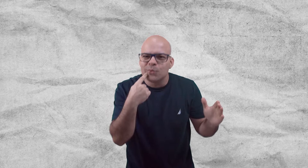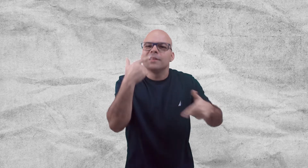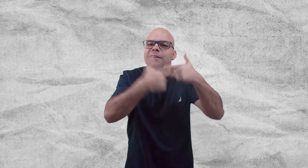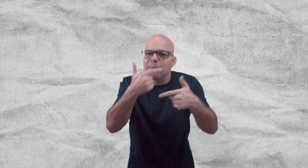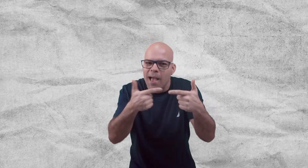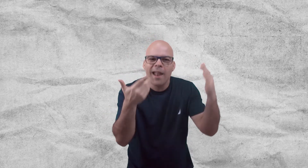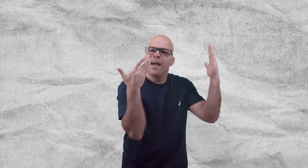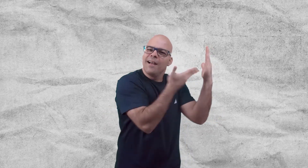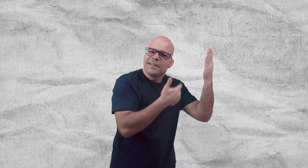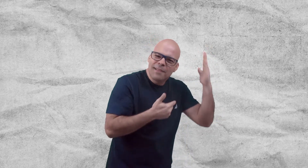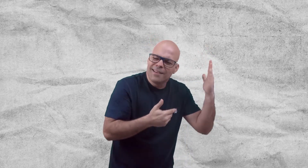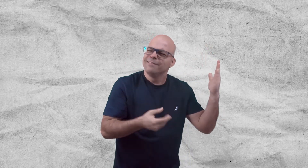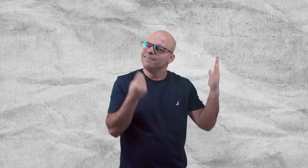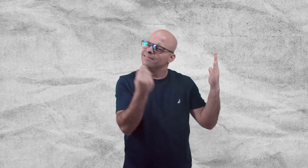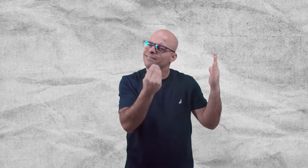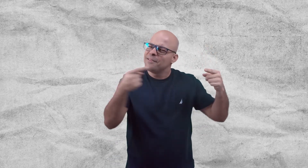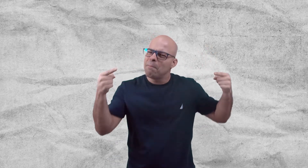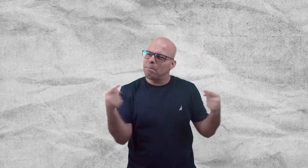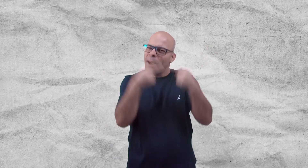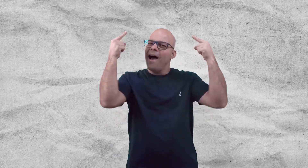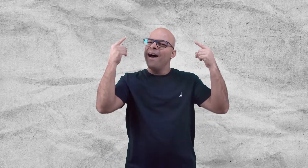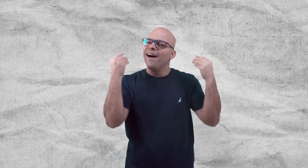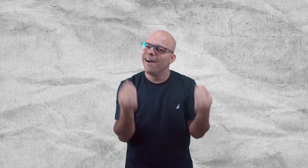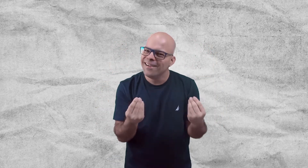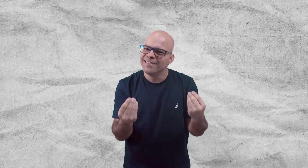surdo que fabricava espelhos. Olha que coincidência!